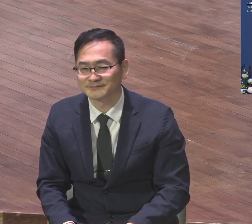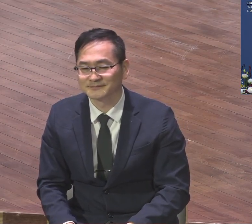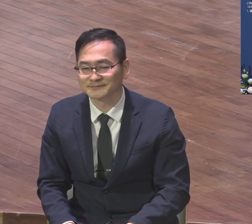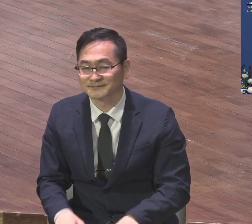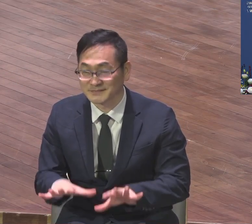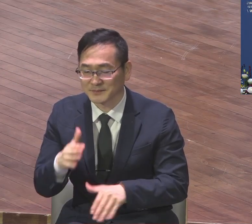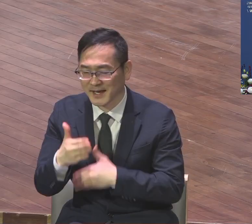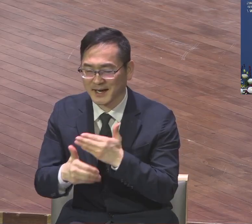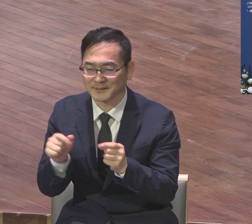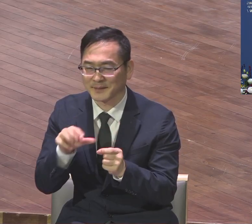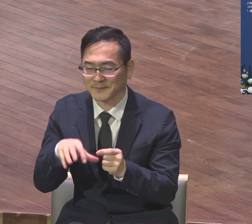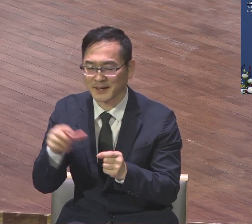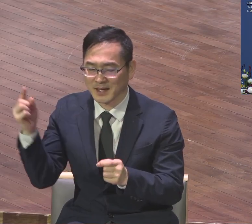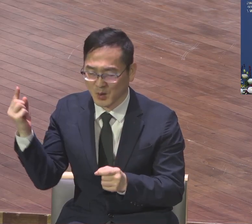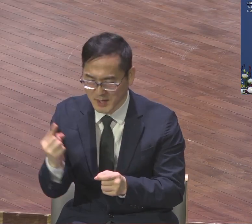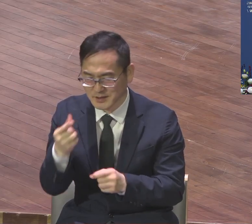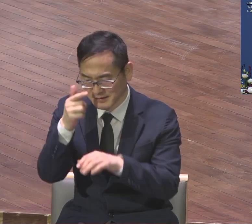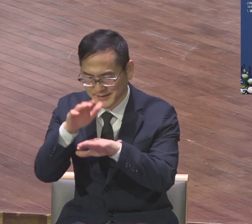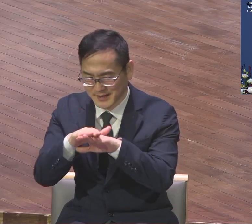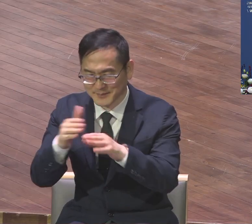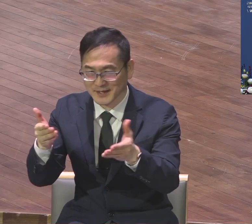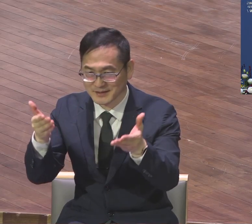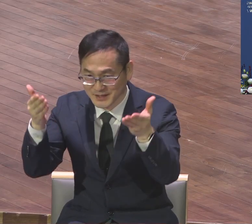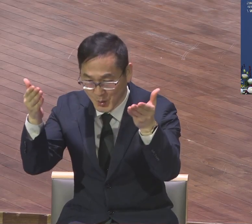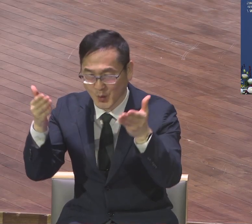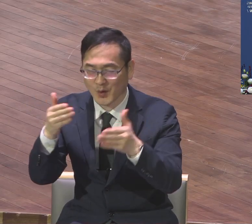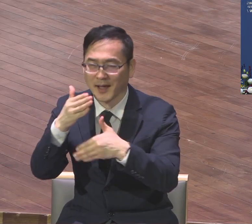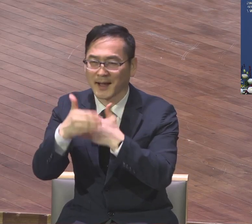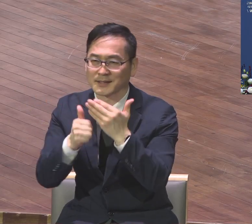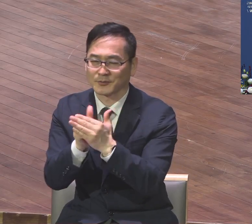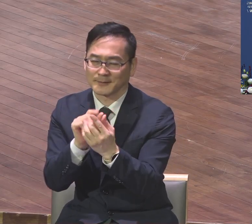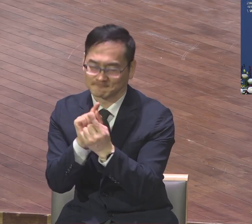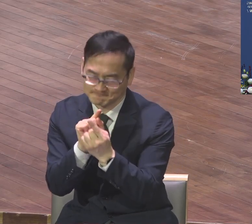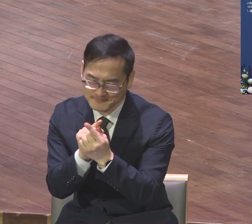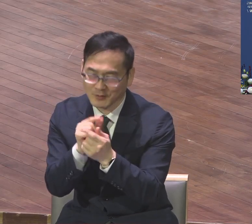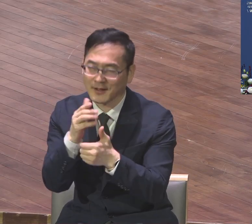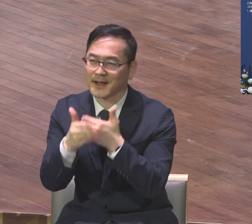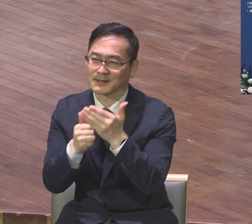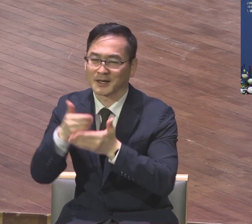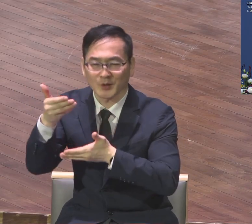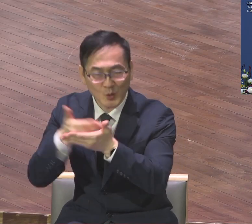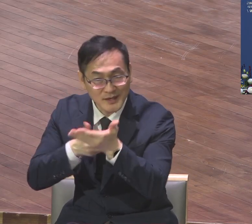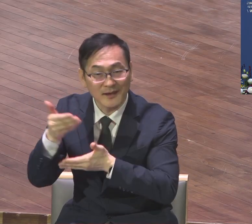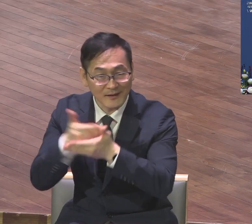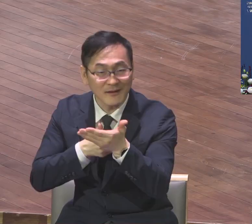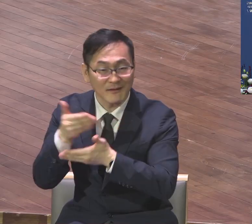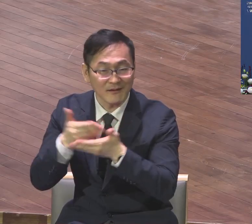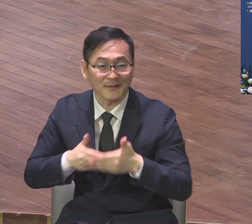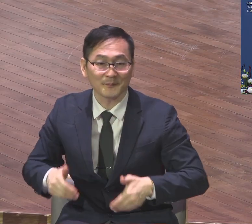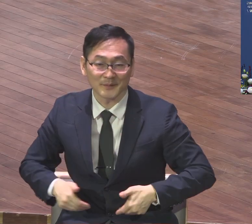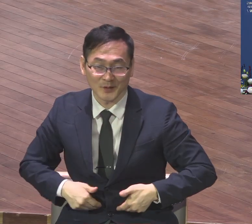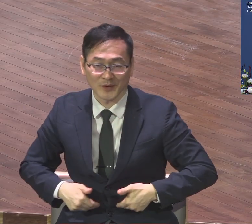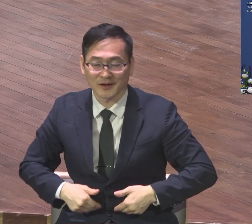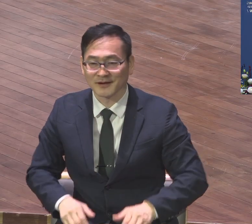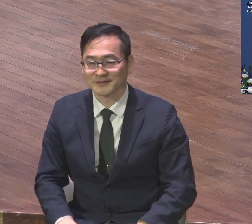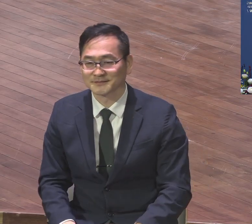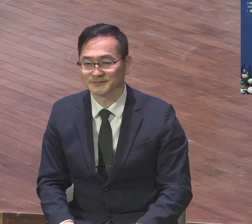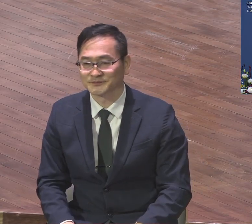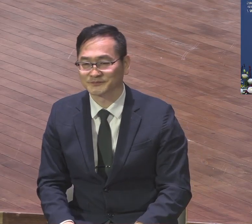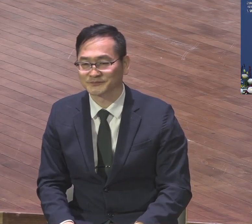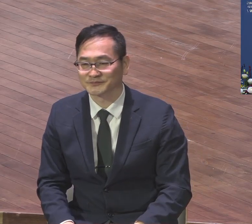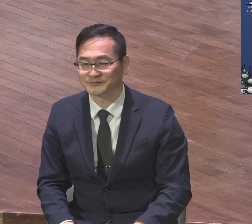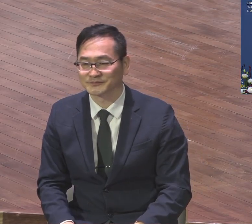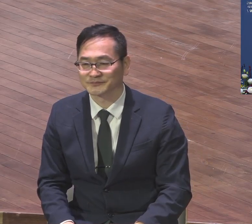나와서 예배하는 거란 말이에요. 예배하시길 바랍니다. 지금부터 이제 다 같이 이제 영혼 문제 완벽하게